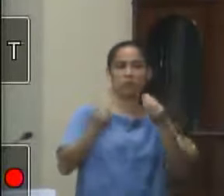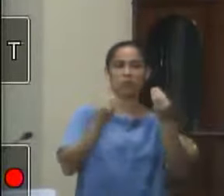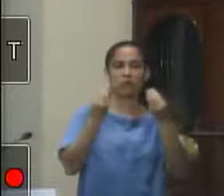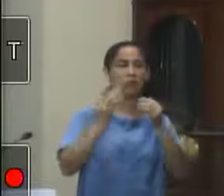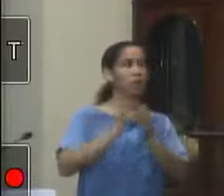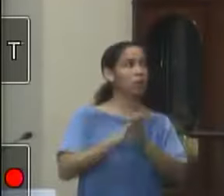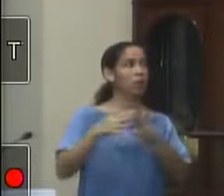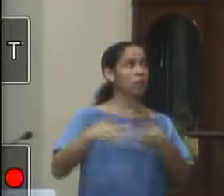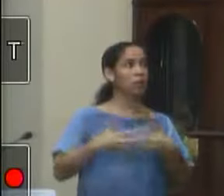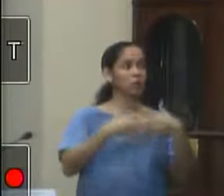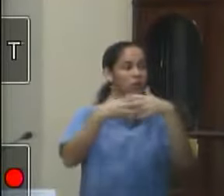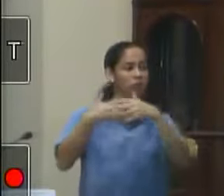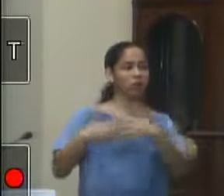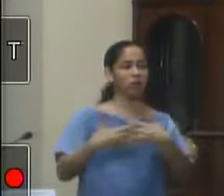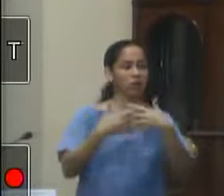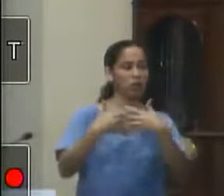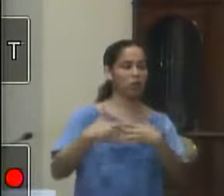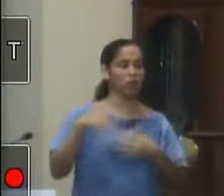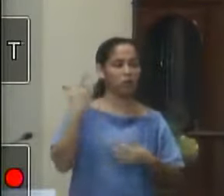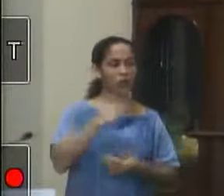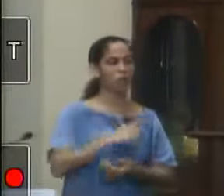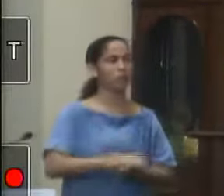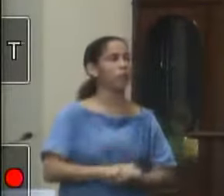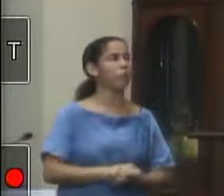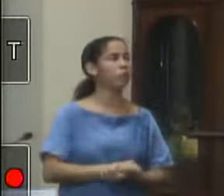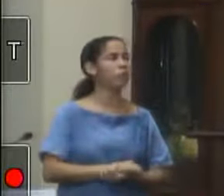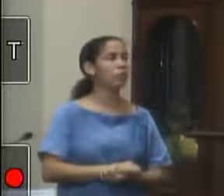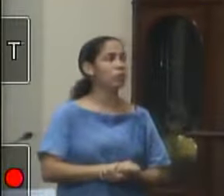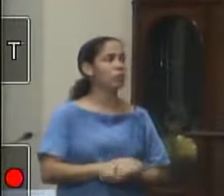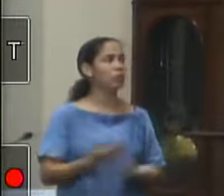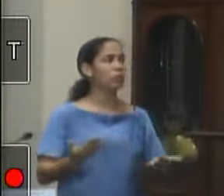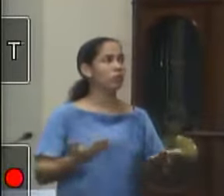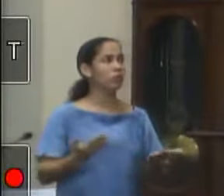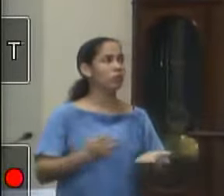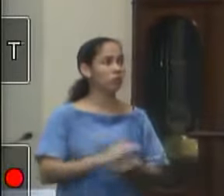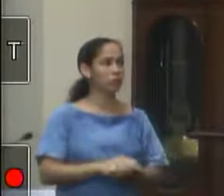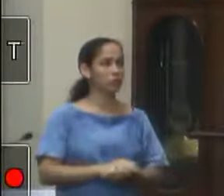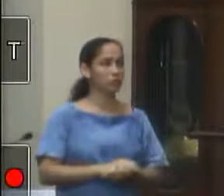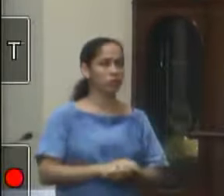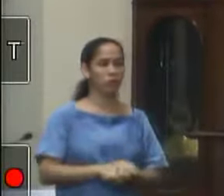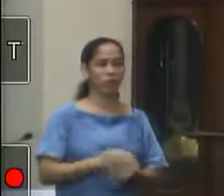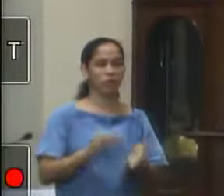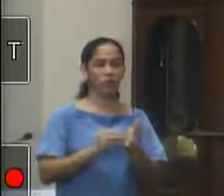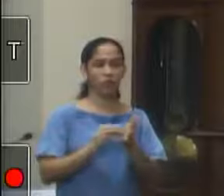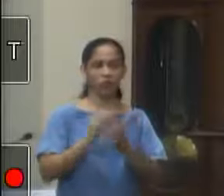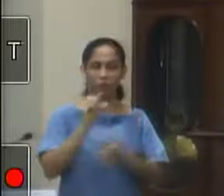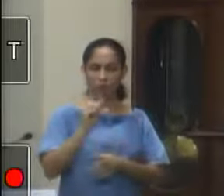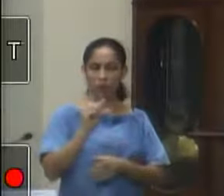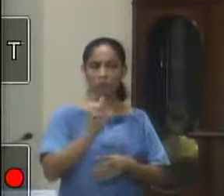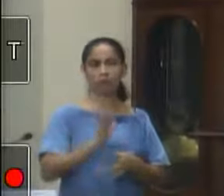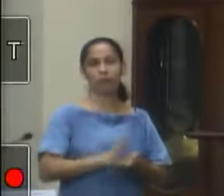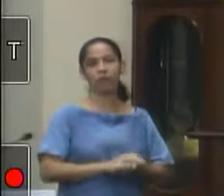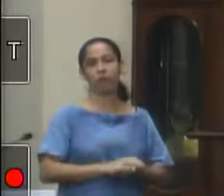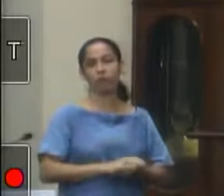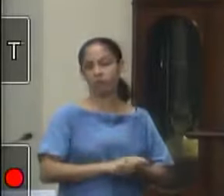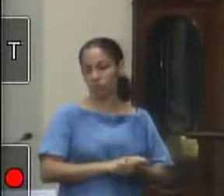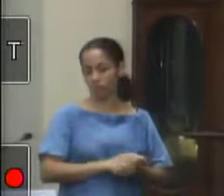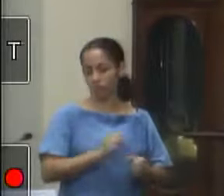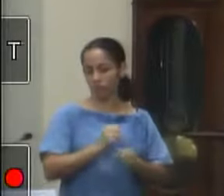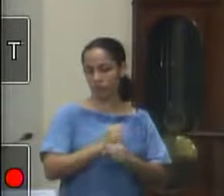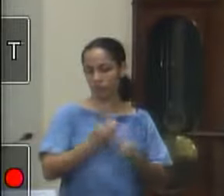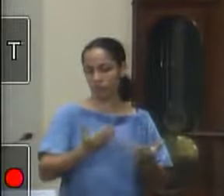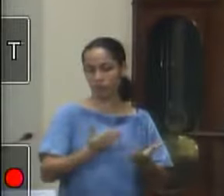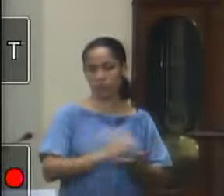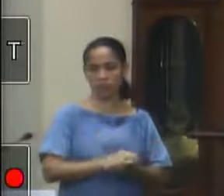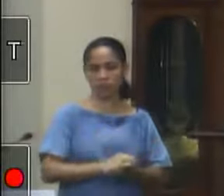esse caminhão surgiu, né? Já durante agora, nesse período, no restante do governo, no restante desse ano de